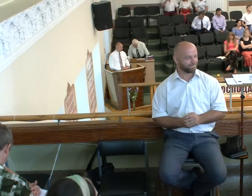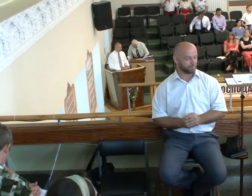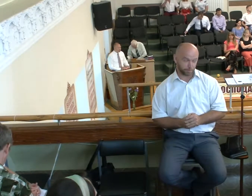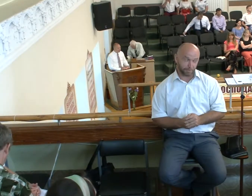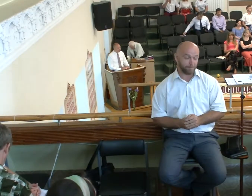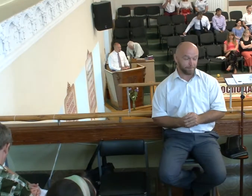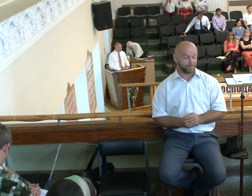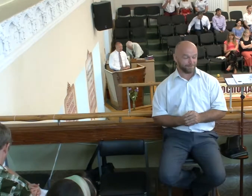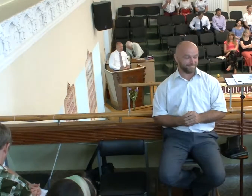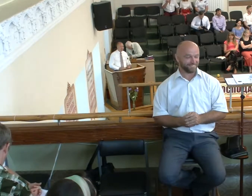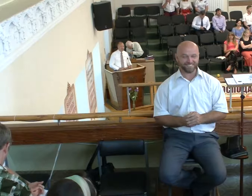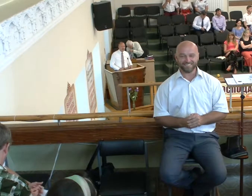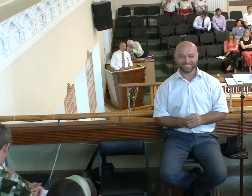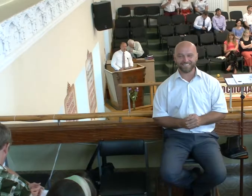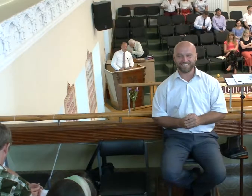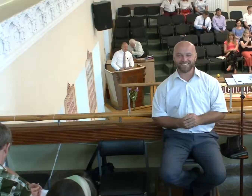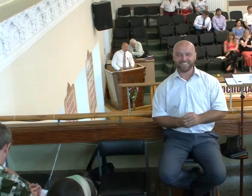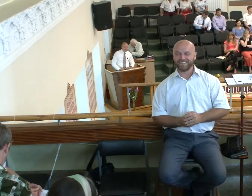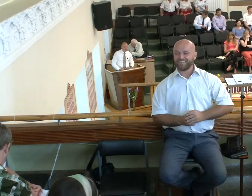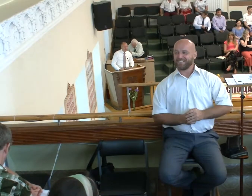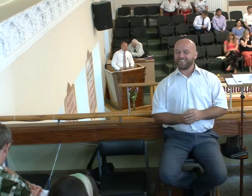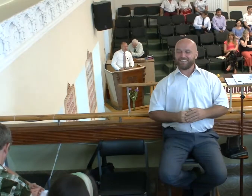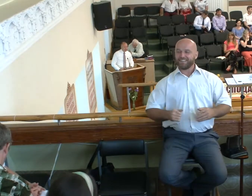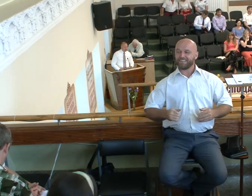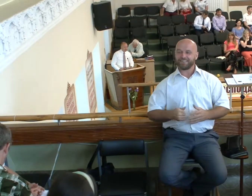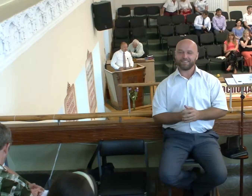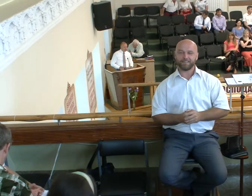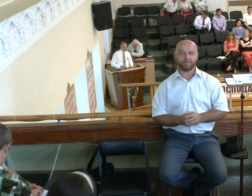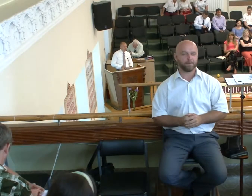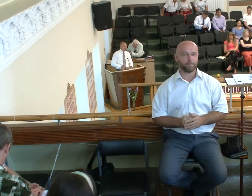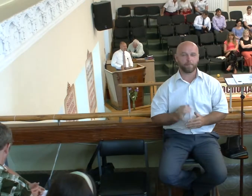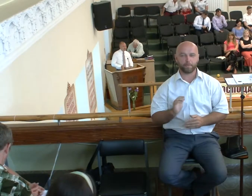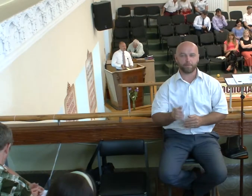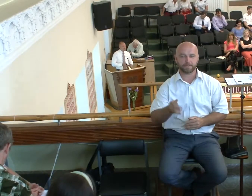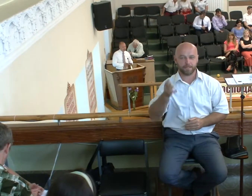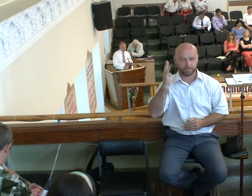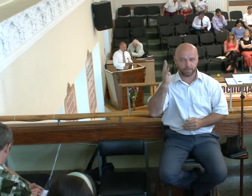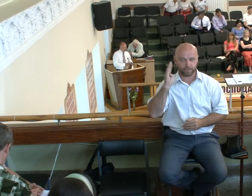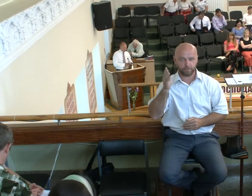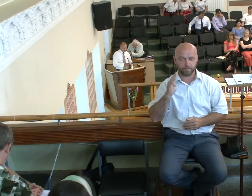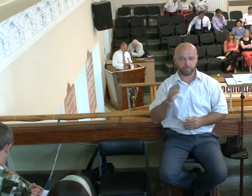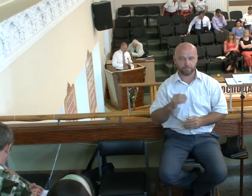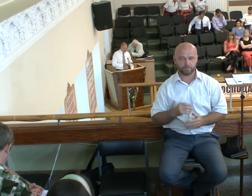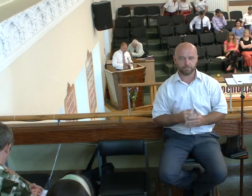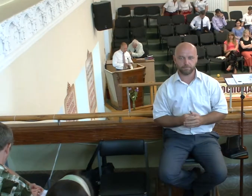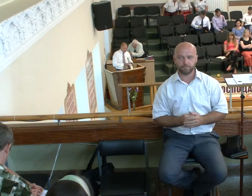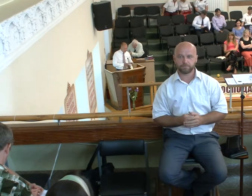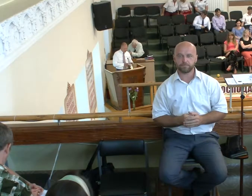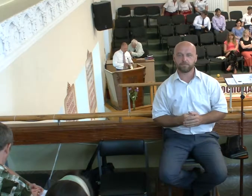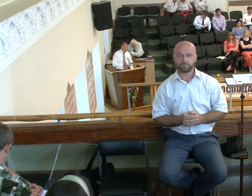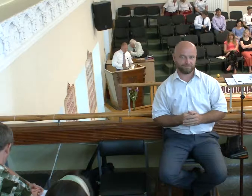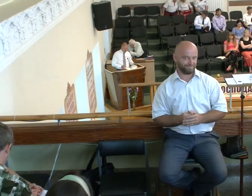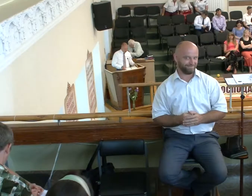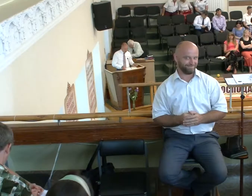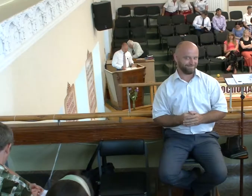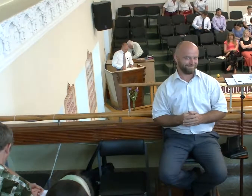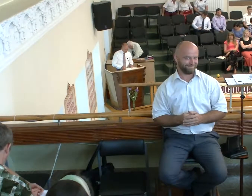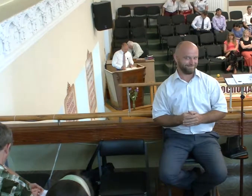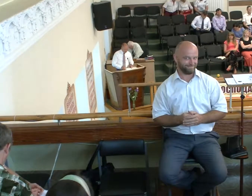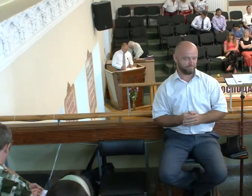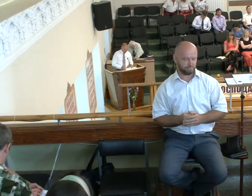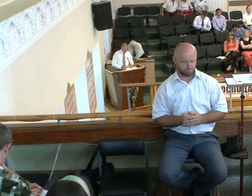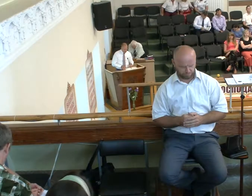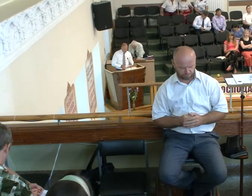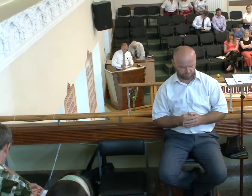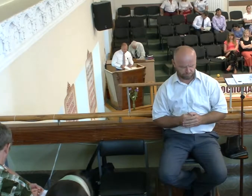предложенное к размышлению в послании к Римлянам. 14 глава, 22 стих.